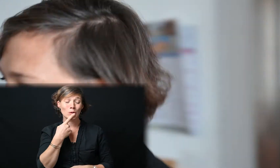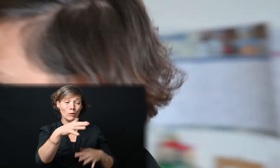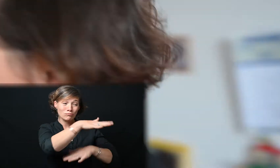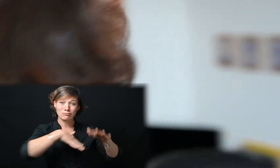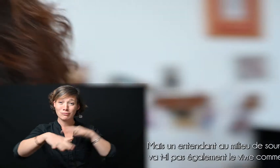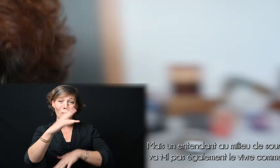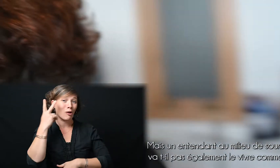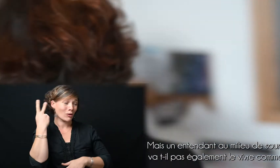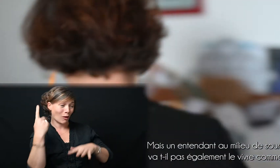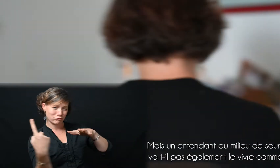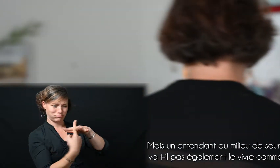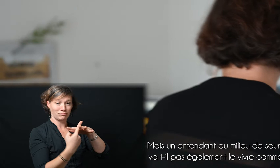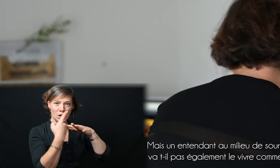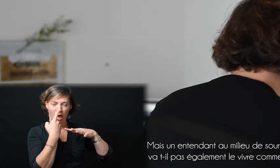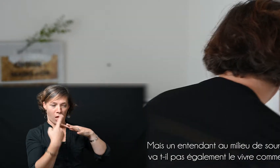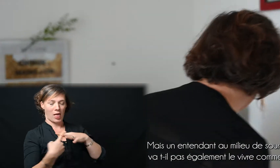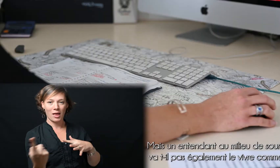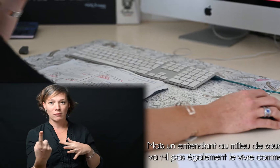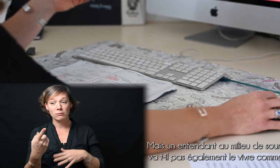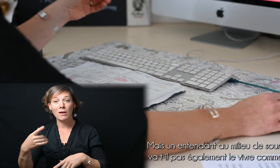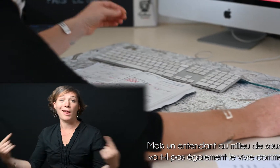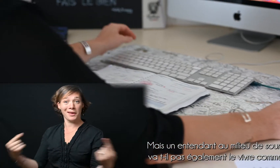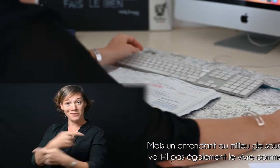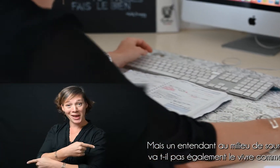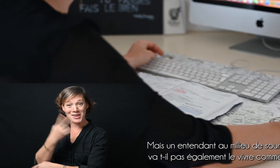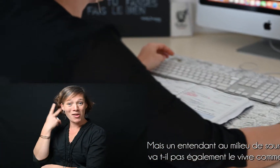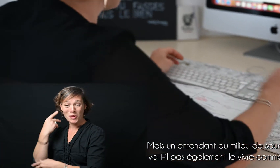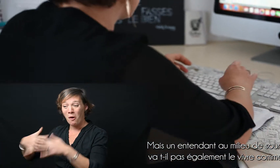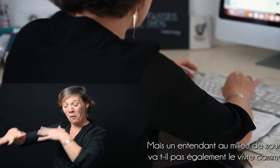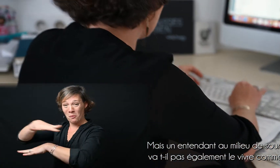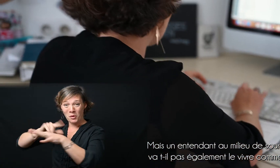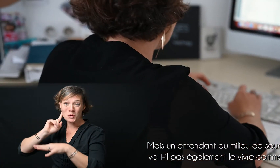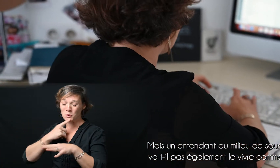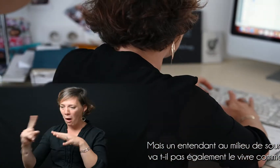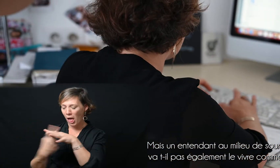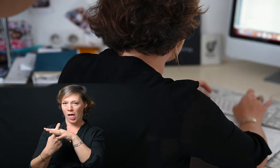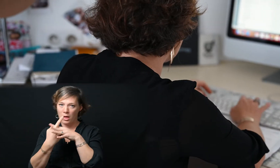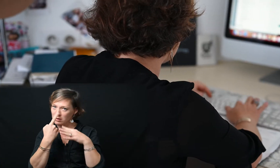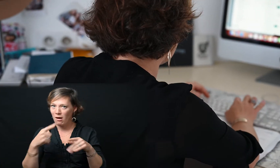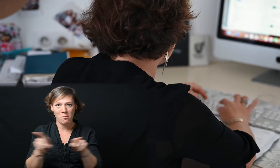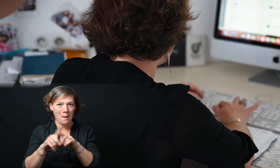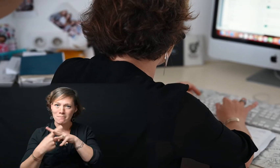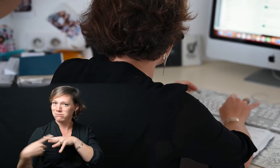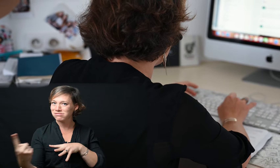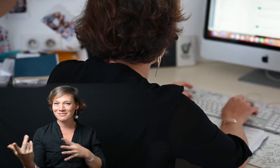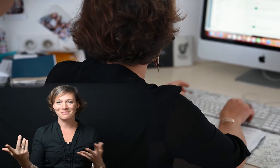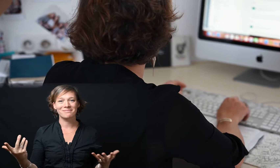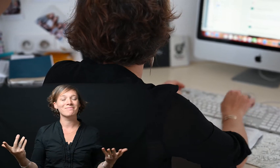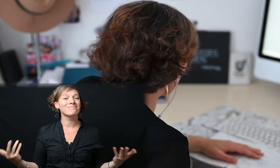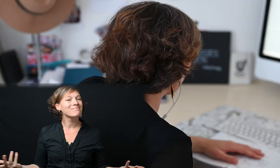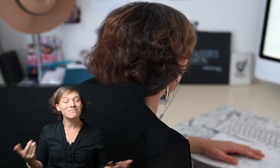exclu, mais un entendant au milieu de sourds ne va-t-il pas également le vivre comme tel ?